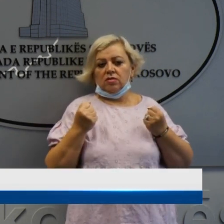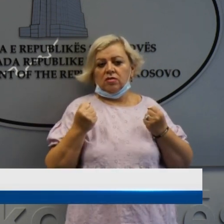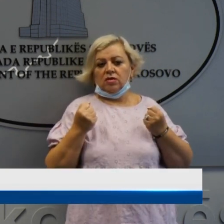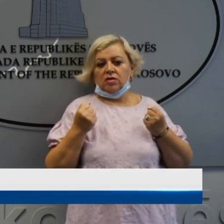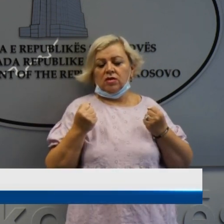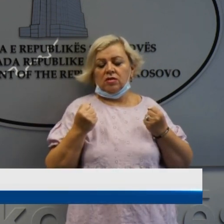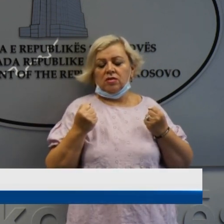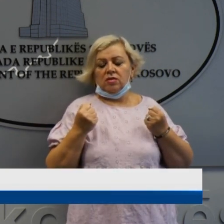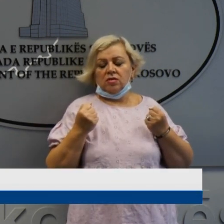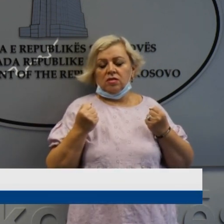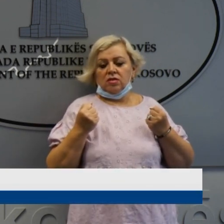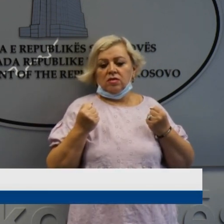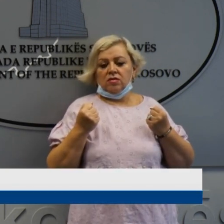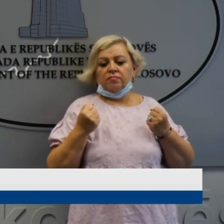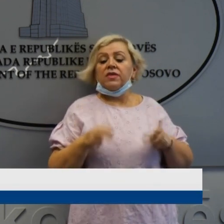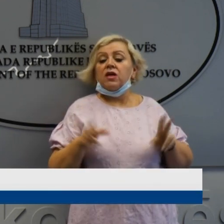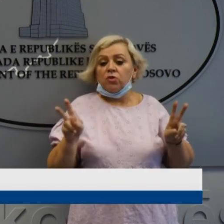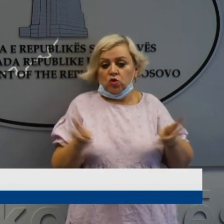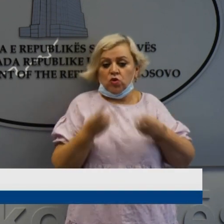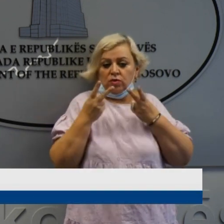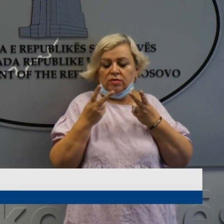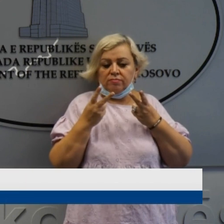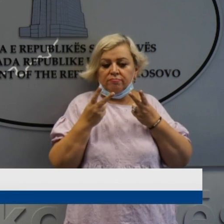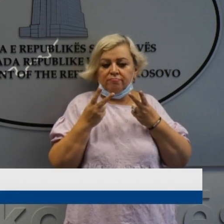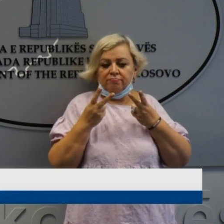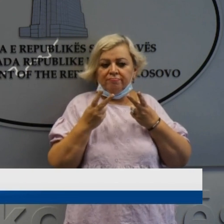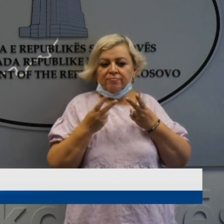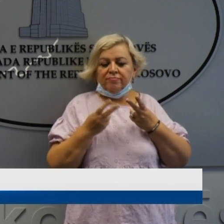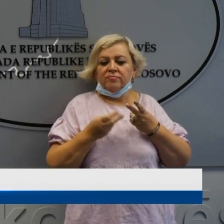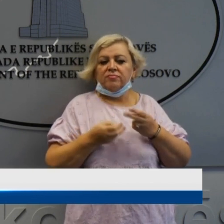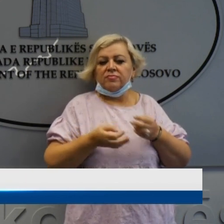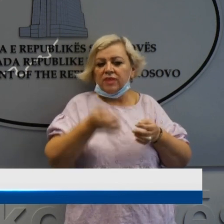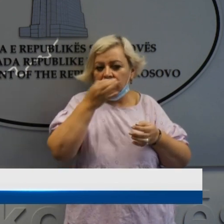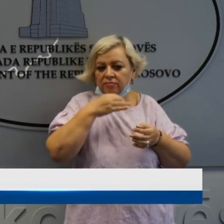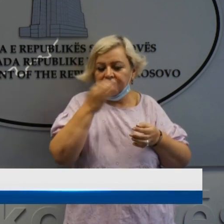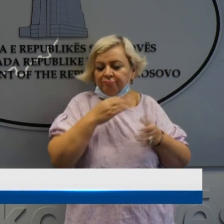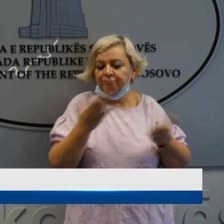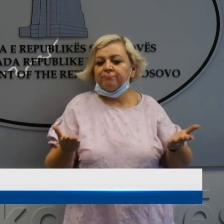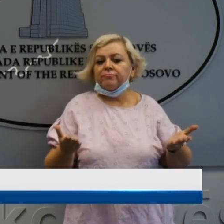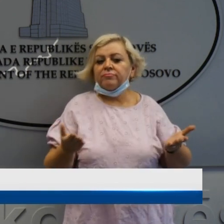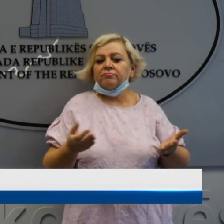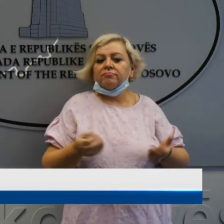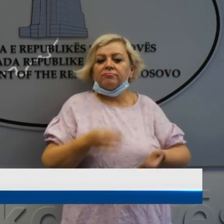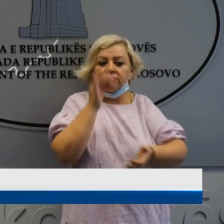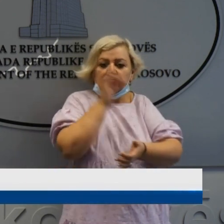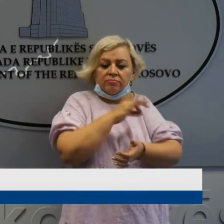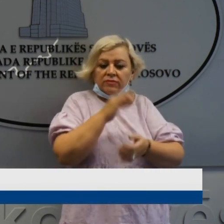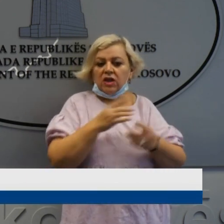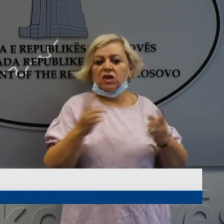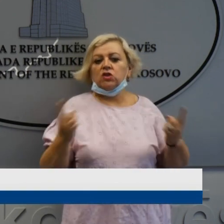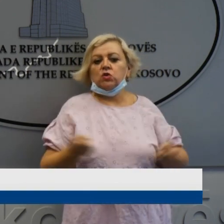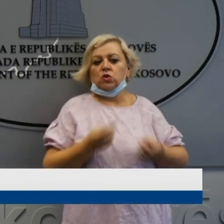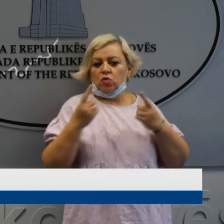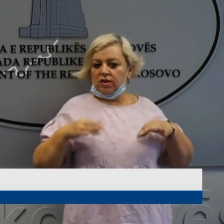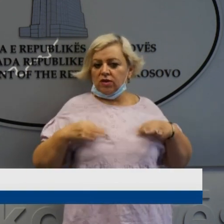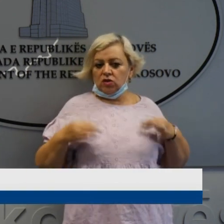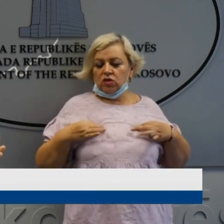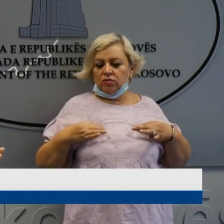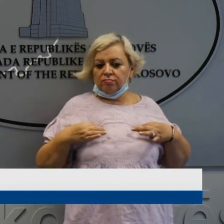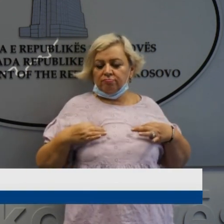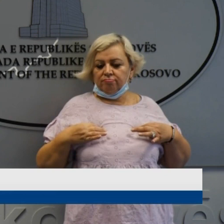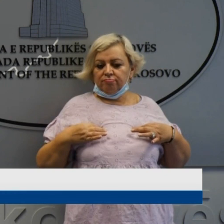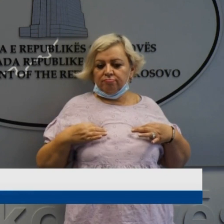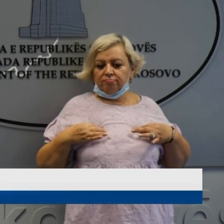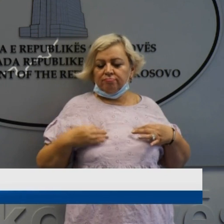cilet për t'ju lehtësuar edhe marrjen e terapisë, po për t'ju lehtësuar edhe gjendjen e tyre shëndetësore,